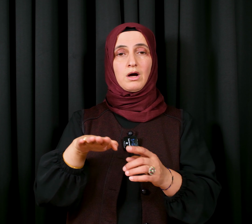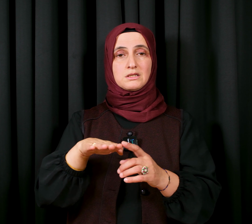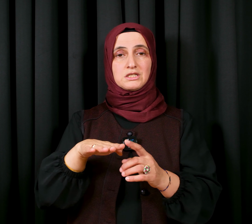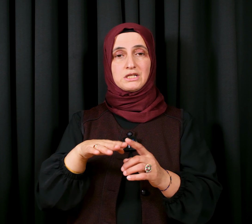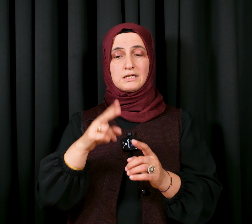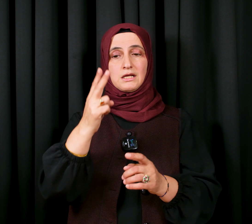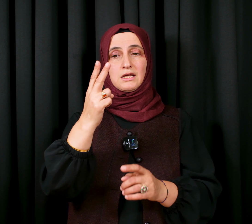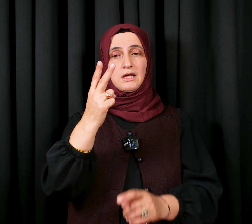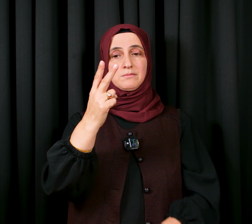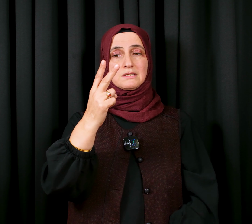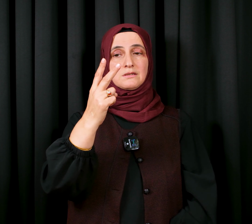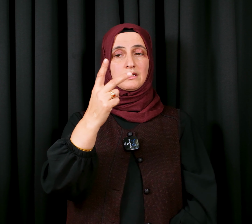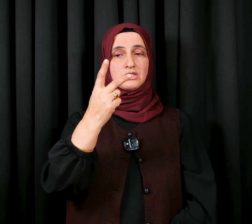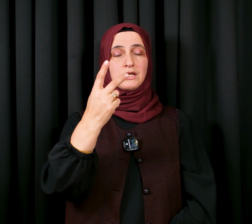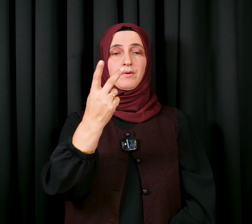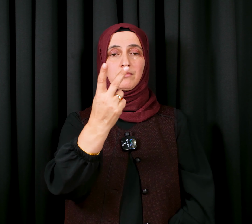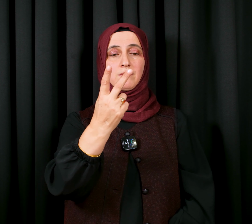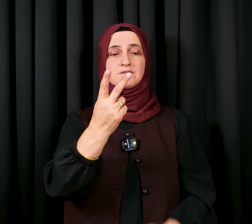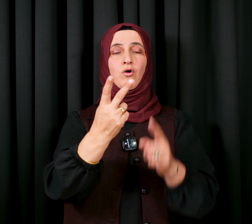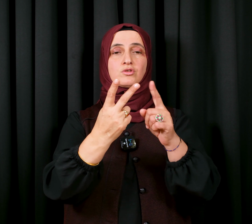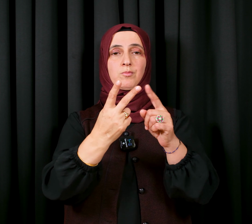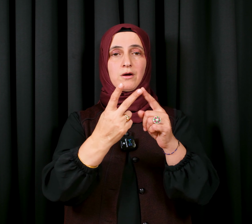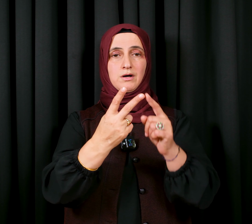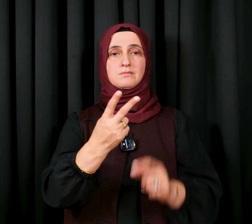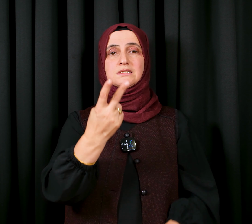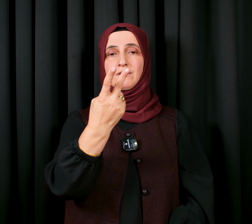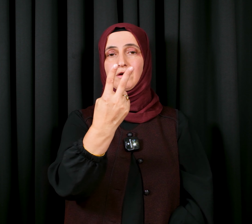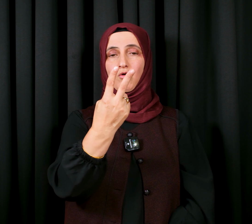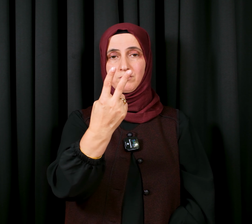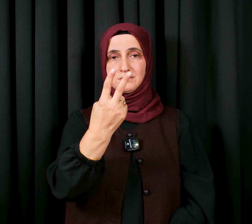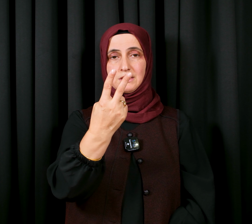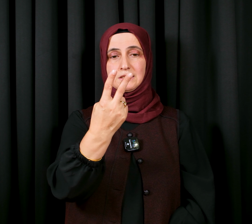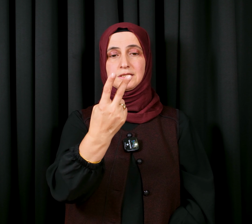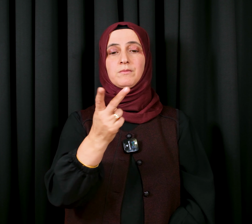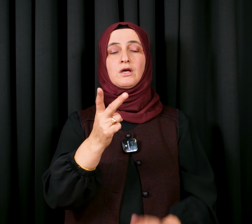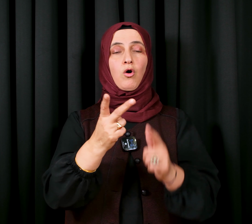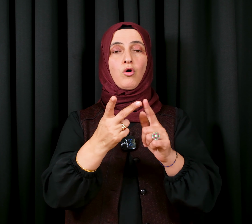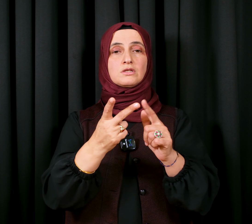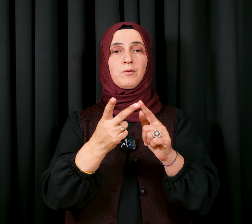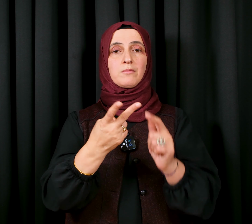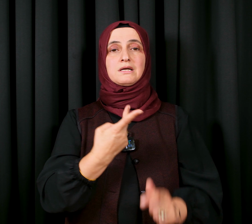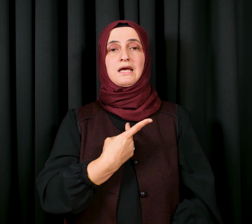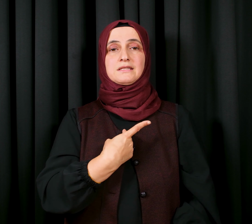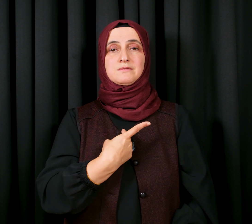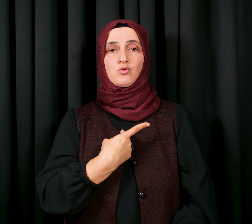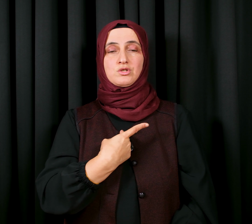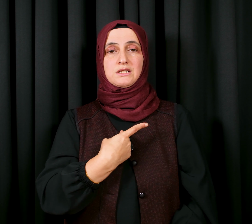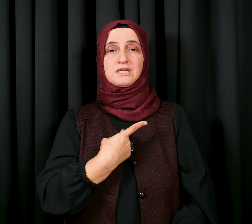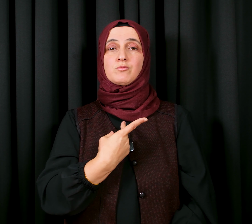arkadaşlar elimiz, işaret parmağımız ve orta parmağımız yine V formatına getirip orta parmak kendimizi gösterecek. Bu